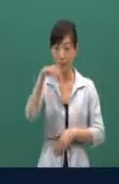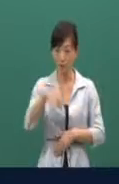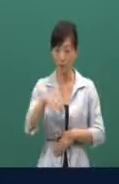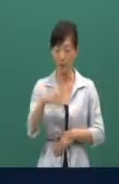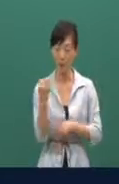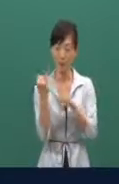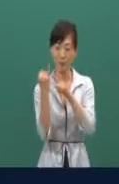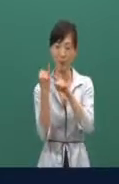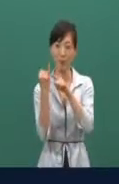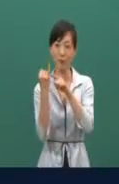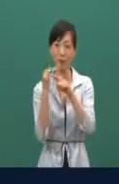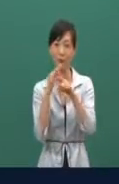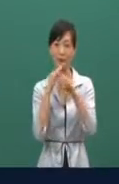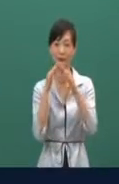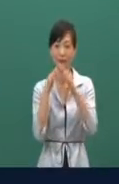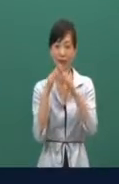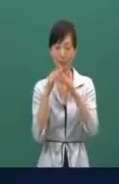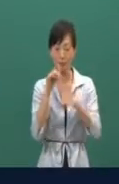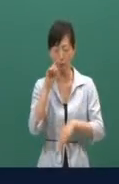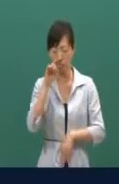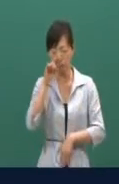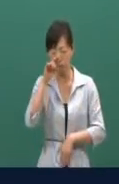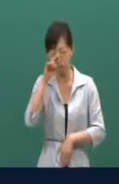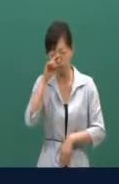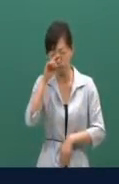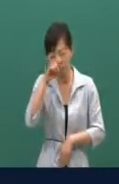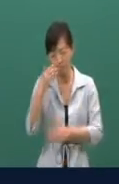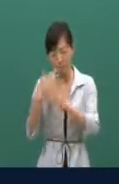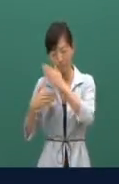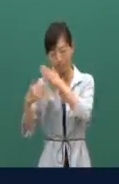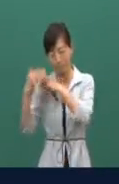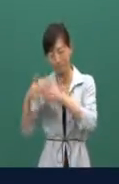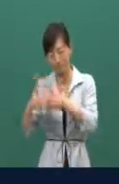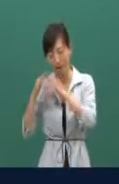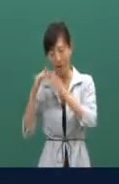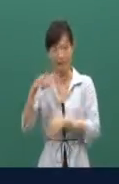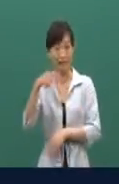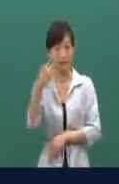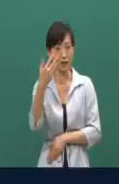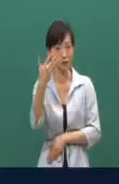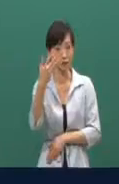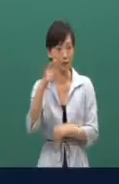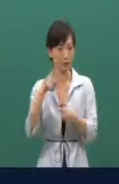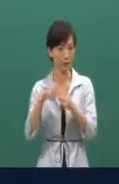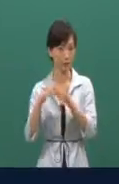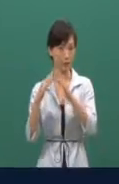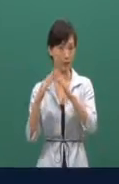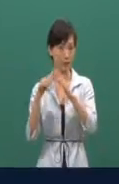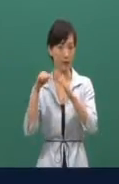料理会は中井さんの築280年の実家で開かれ、